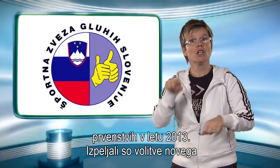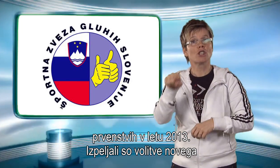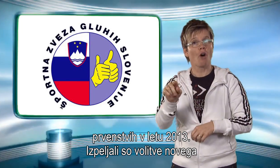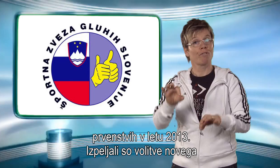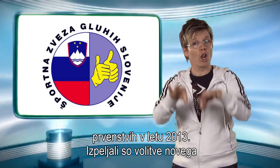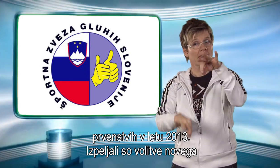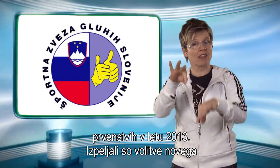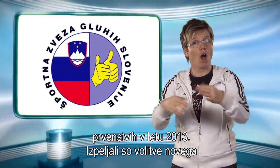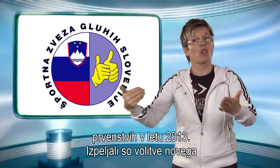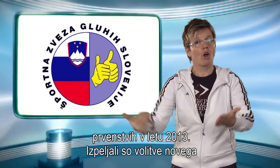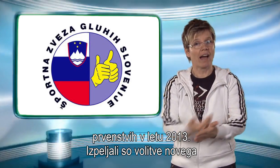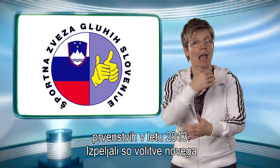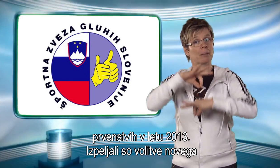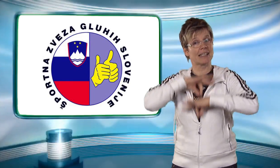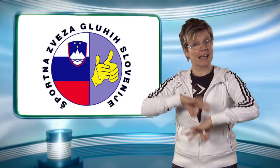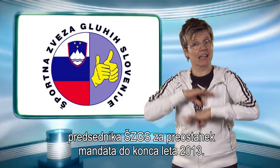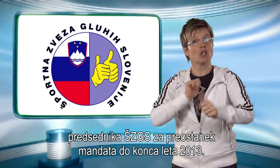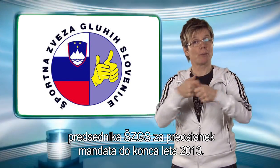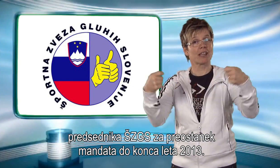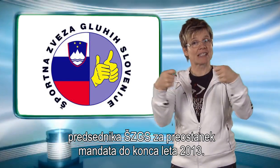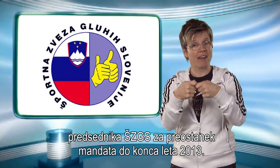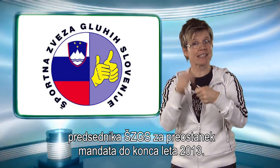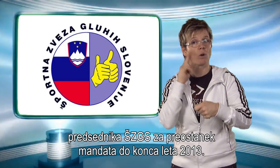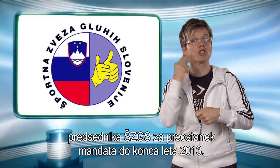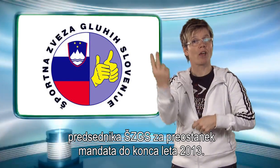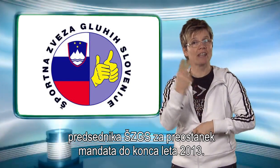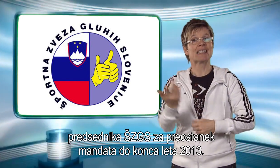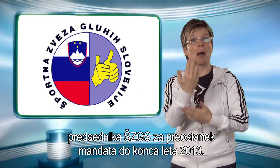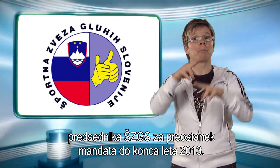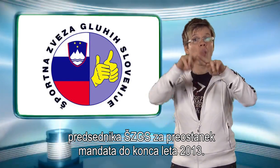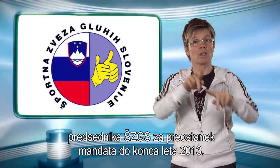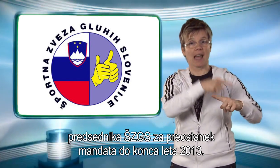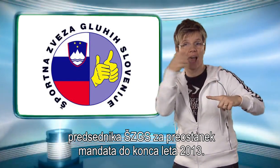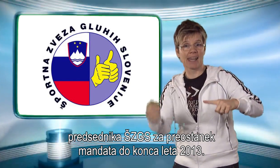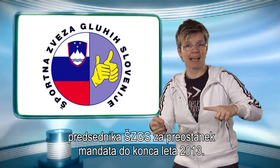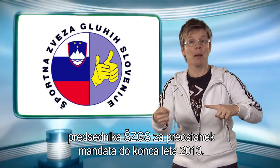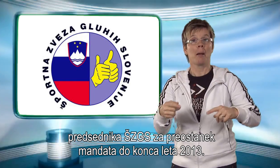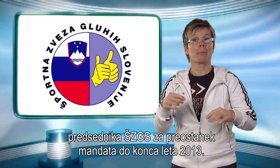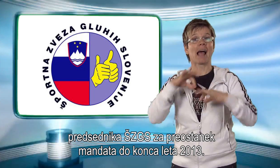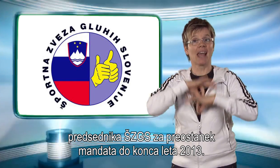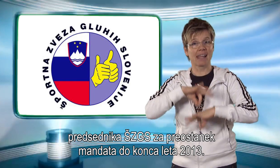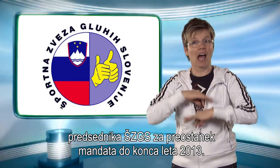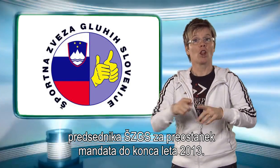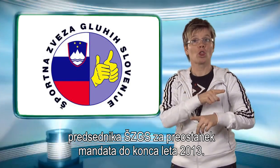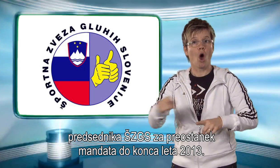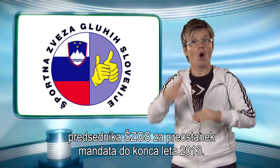Izpeljali so volitve novega predsednika ŠZGS za preostanek mandata do konca leta